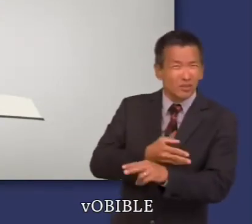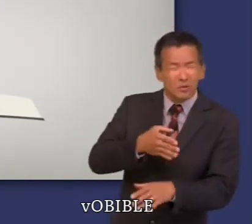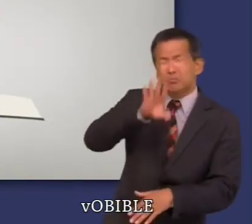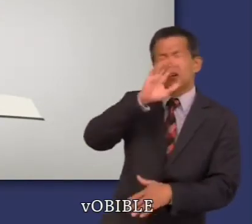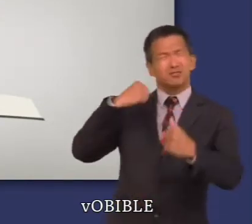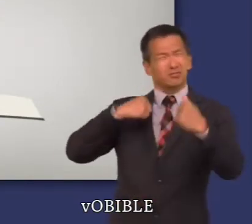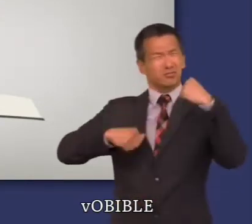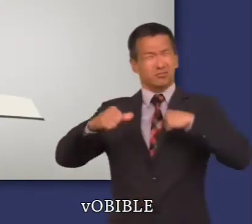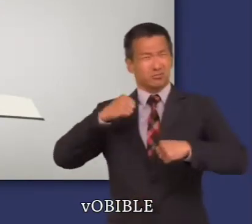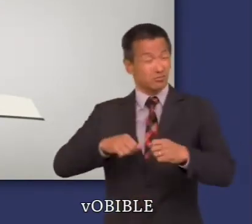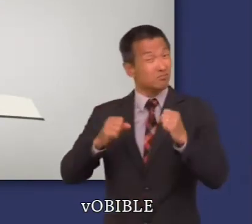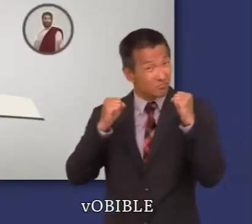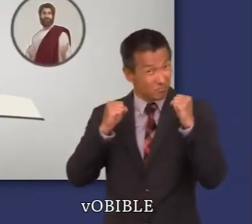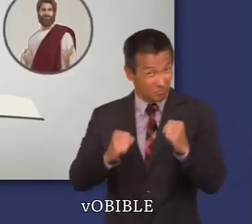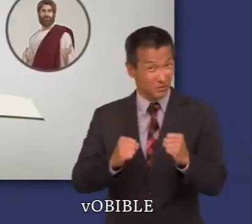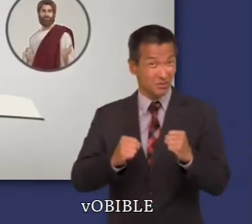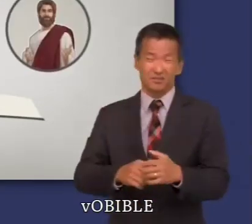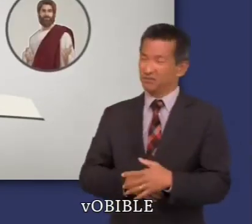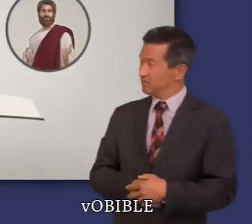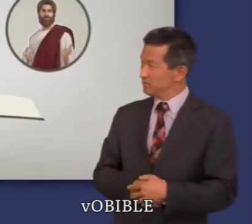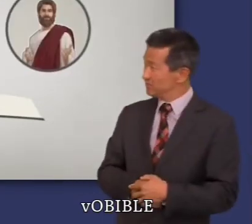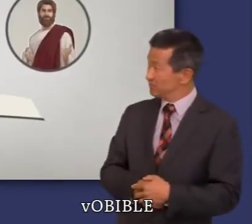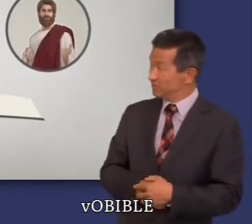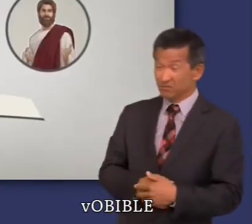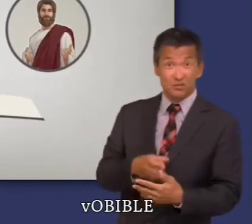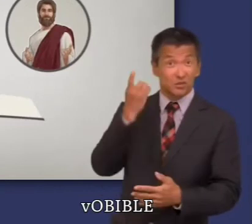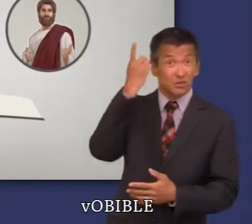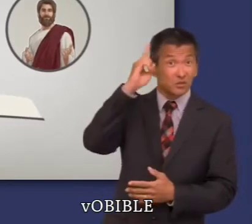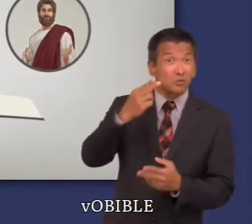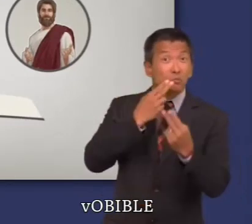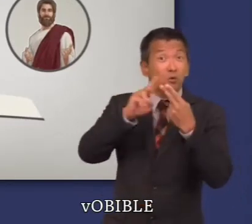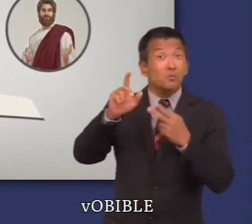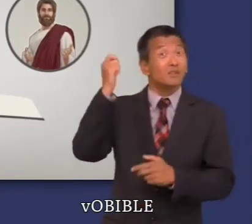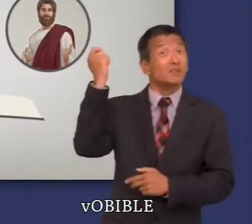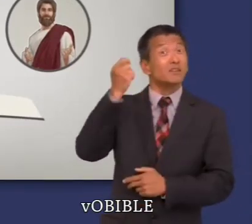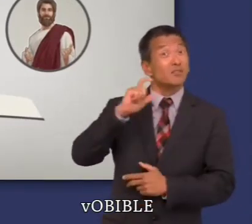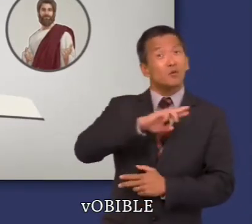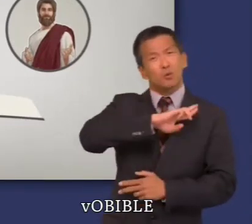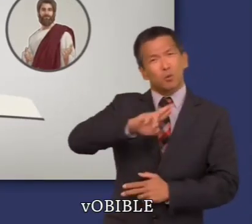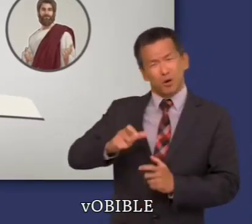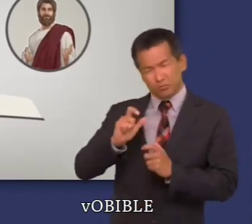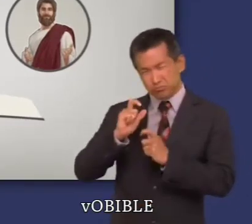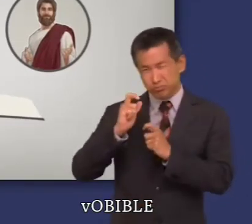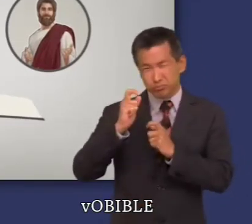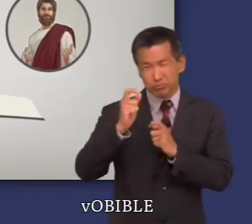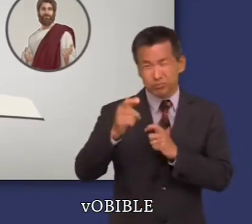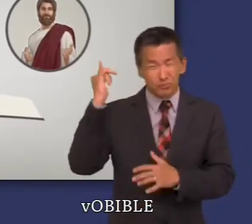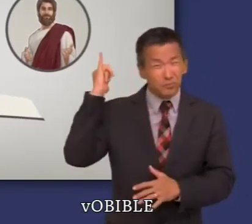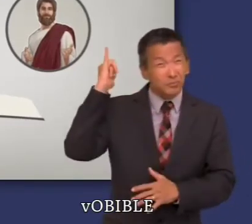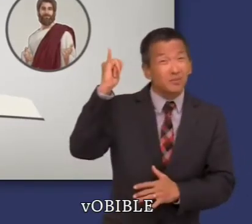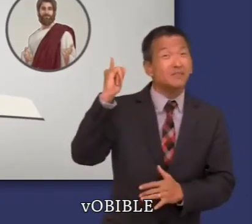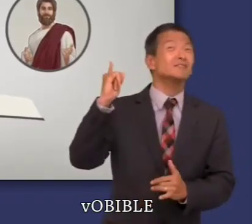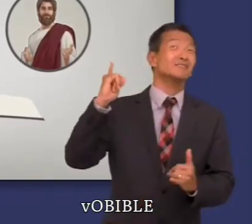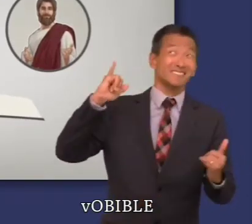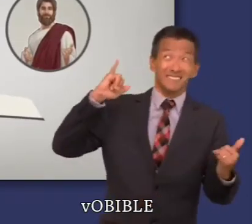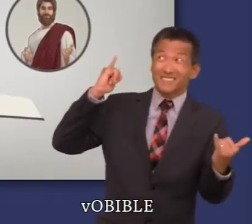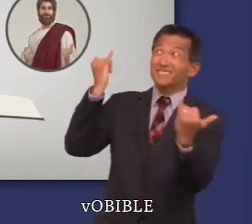paroles sont venues sur ma langue. » Dans le chapitre 24, quelqu'un incite David à recenser la